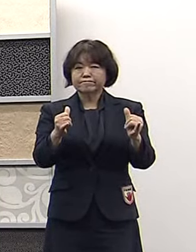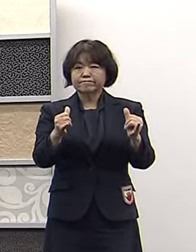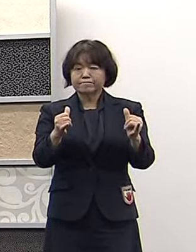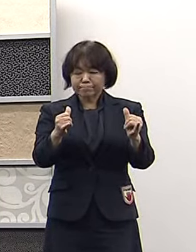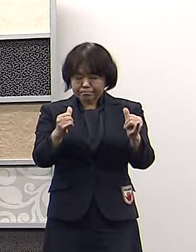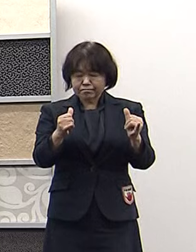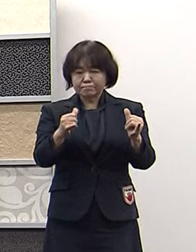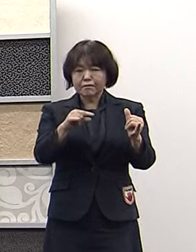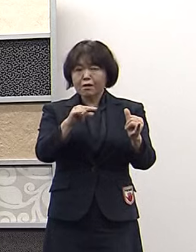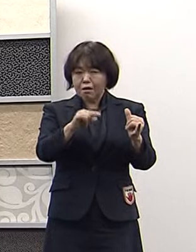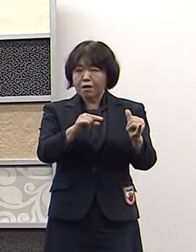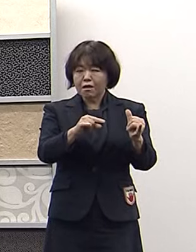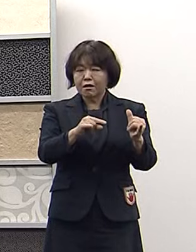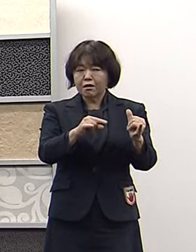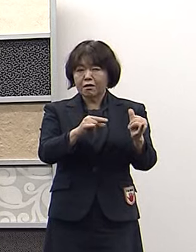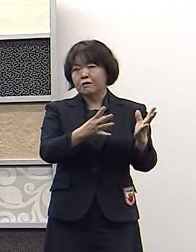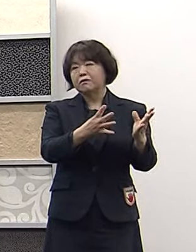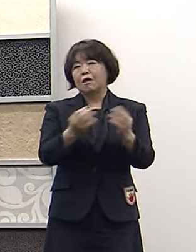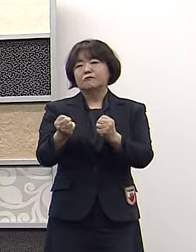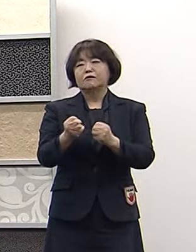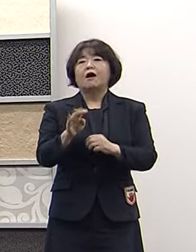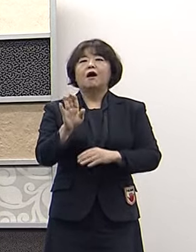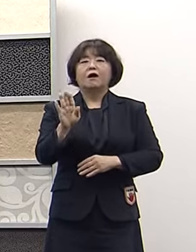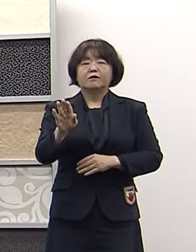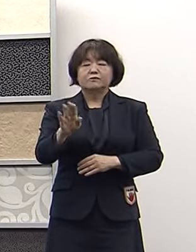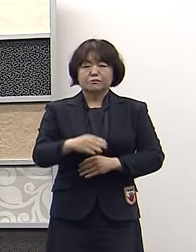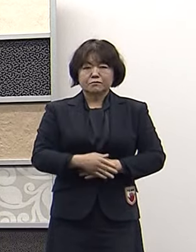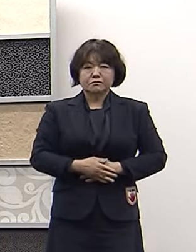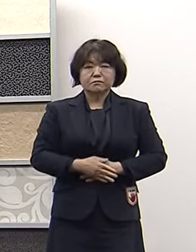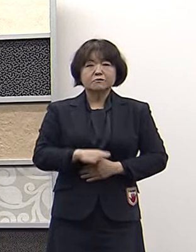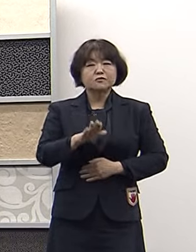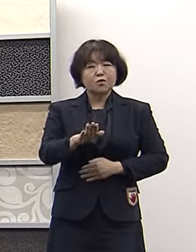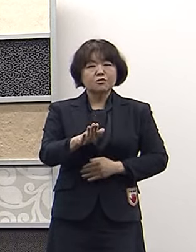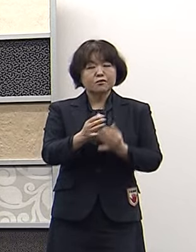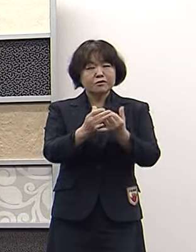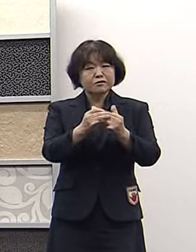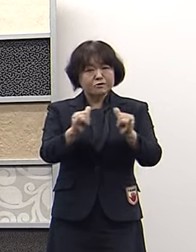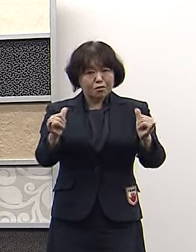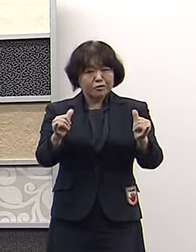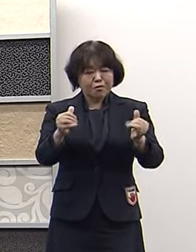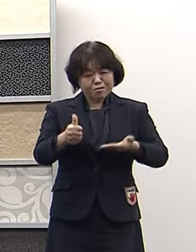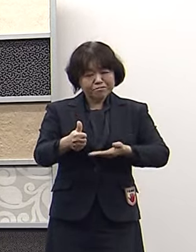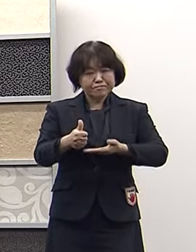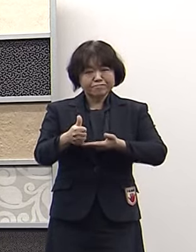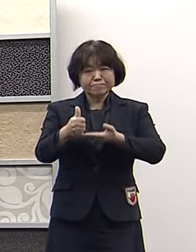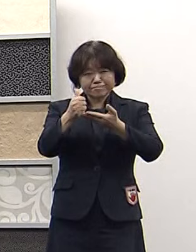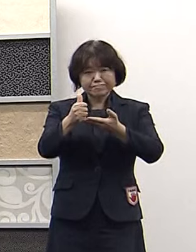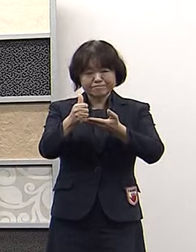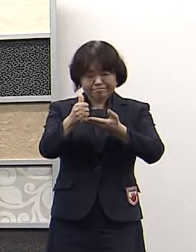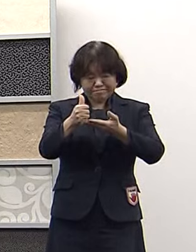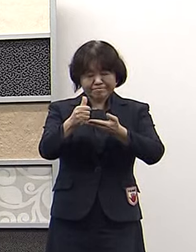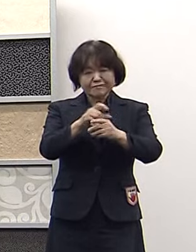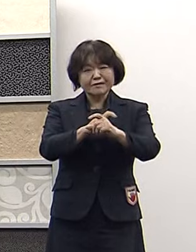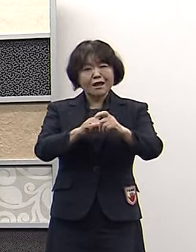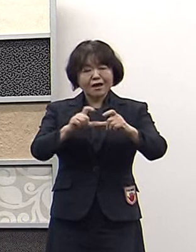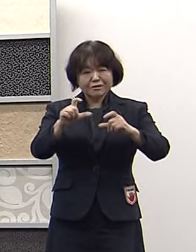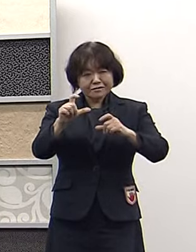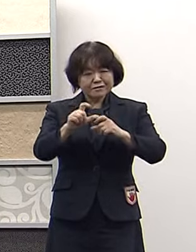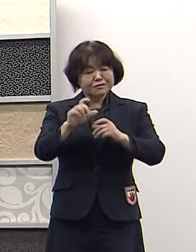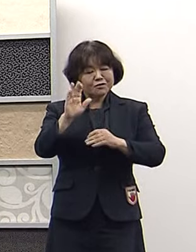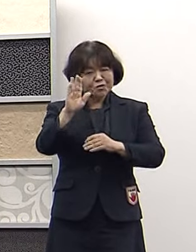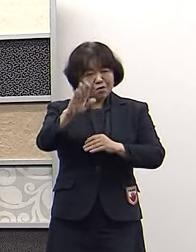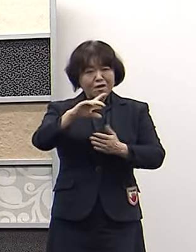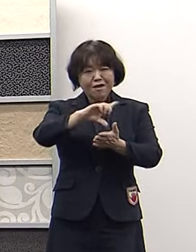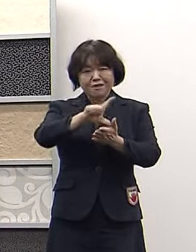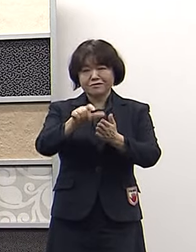事例というのが、方というのがもうあるわけですが、そういう方々に、しっかり光を当てて、さらなる、地域